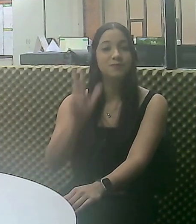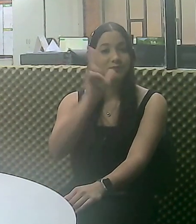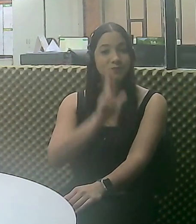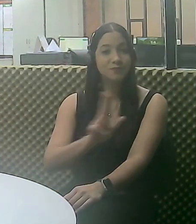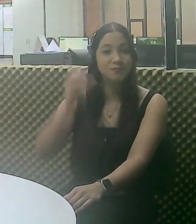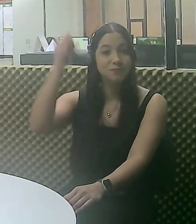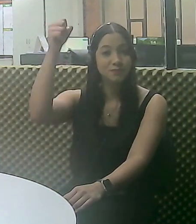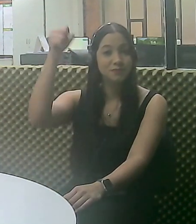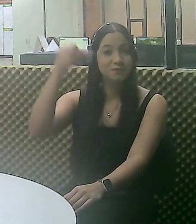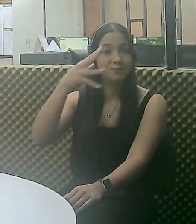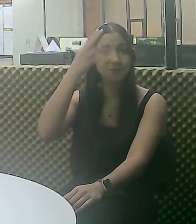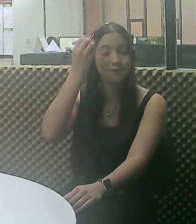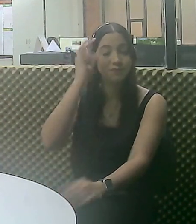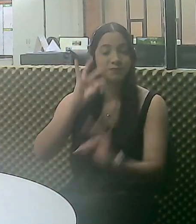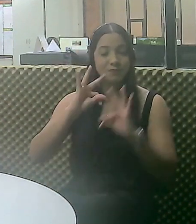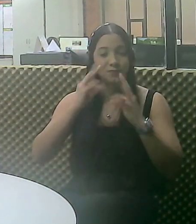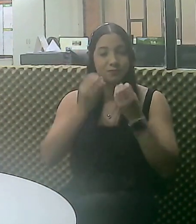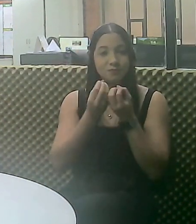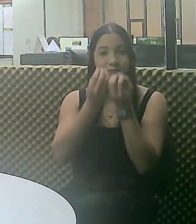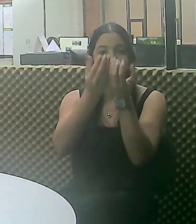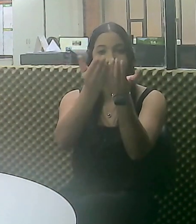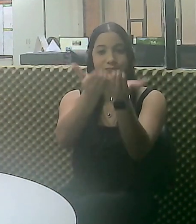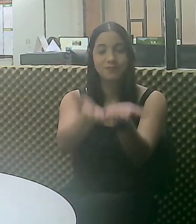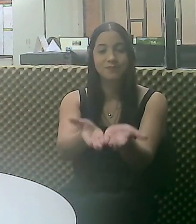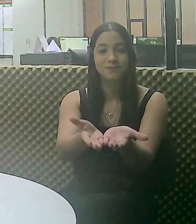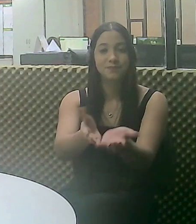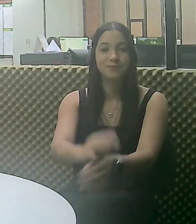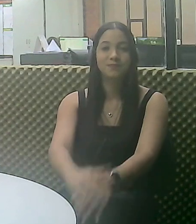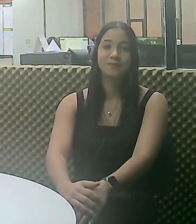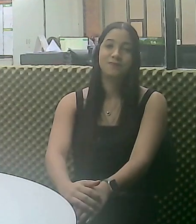Uberlândia se ilumina toda para você.